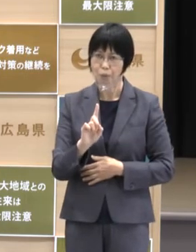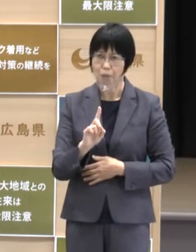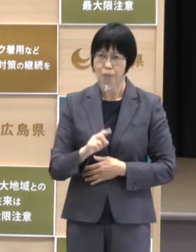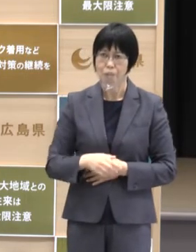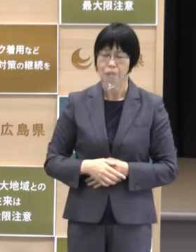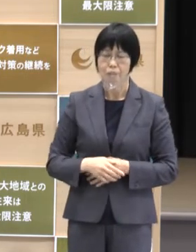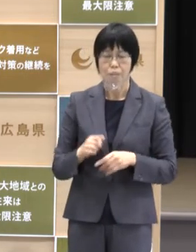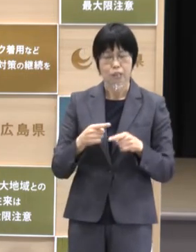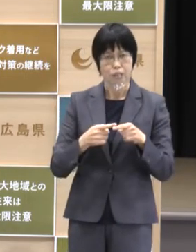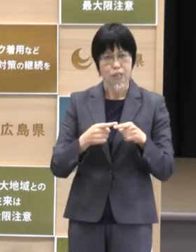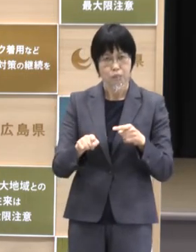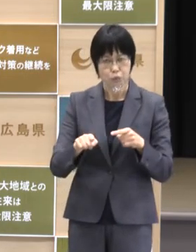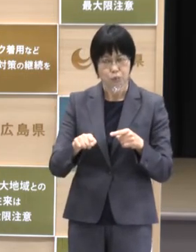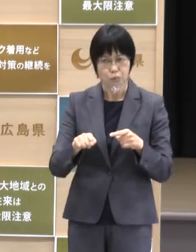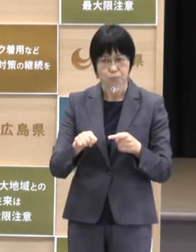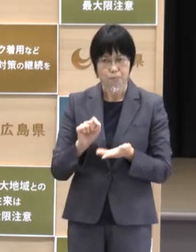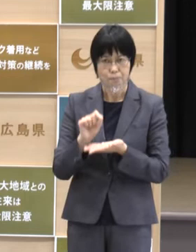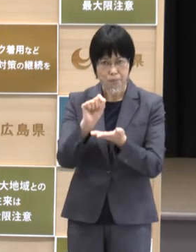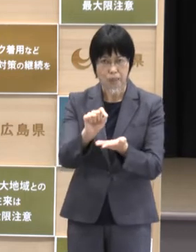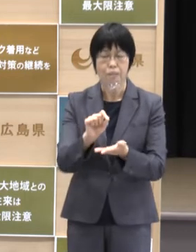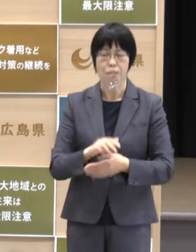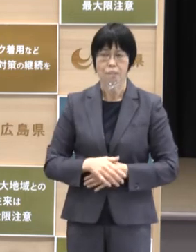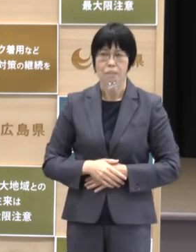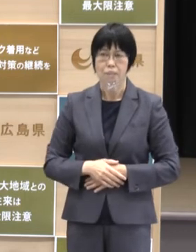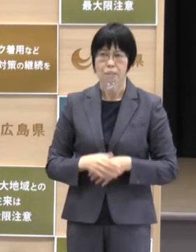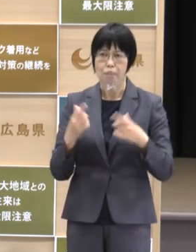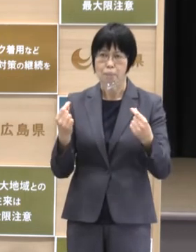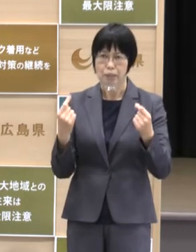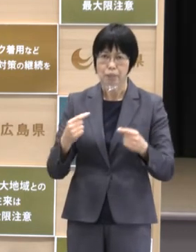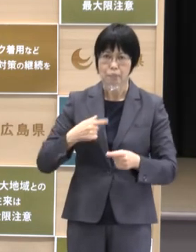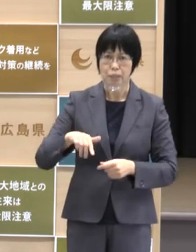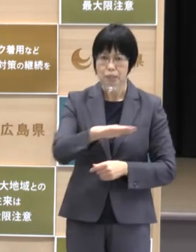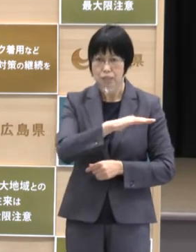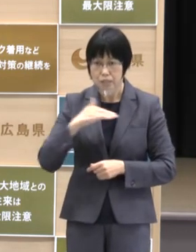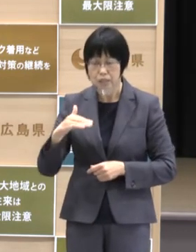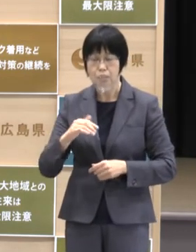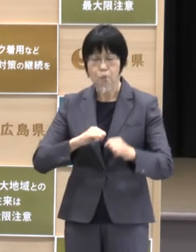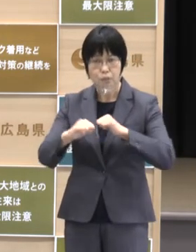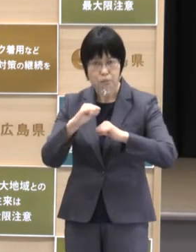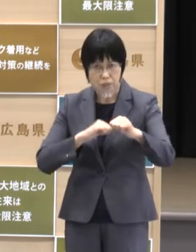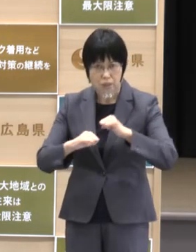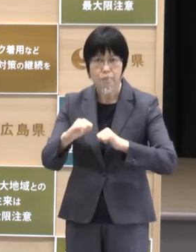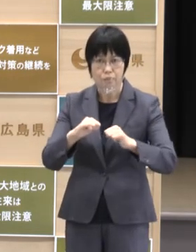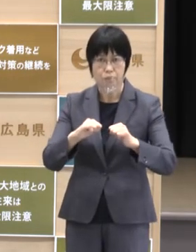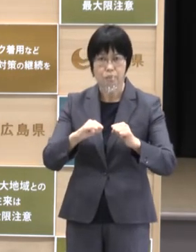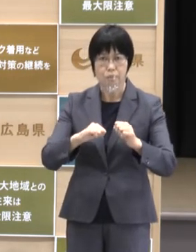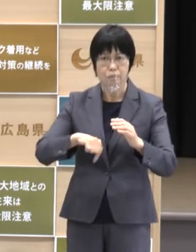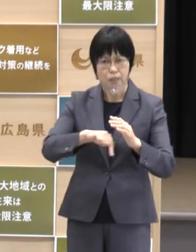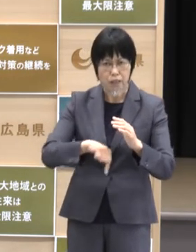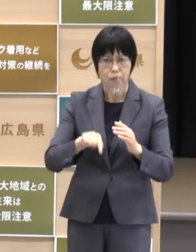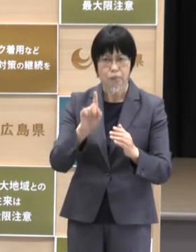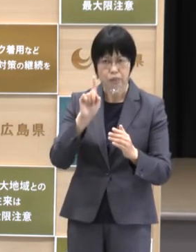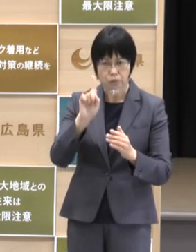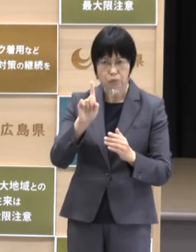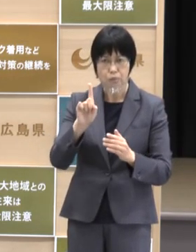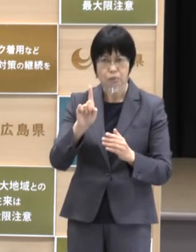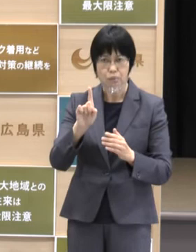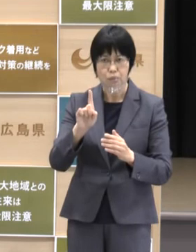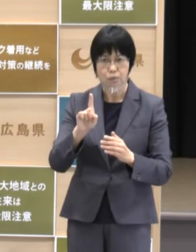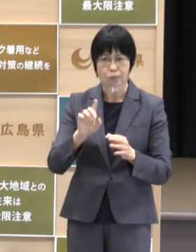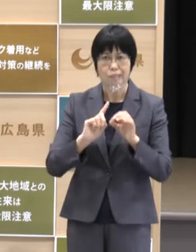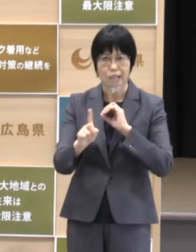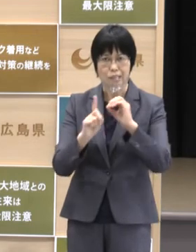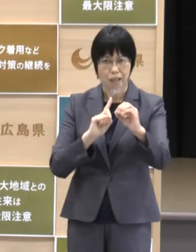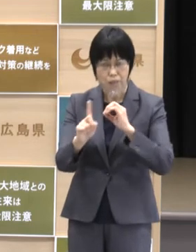ということになるかもしれませんけれども、やはり我々今取り組んでいるのはですね、一つはデジタル